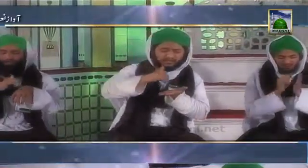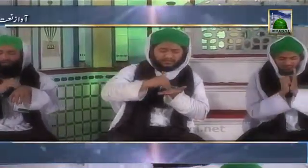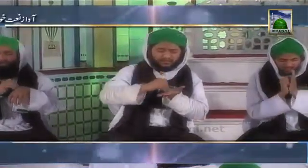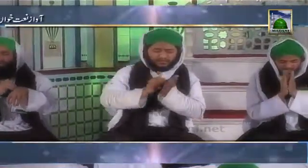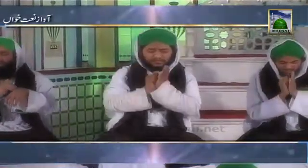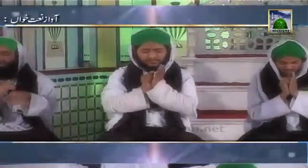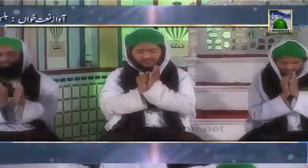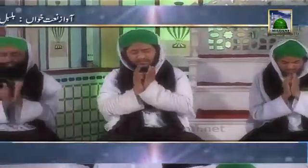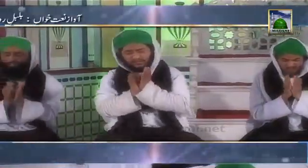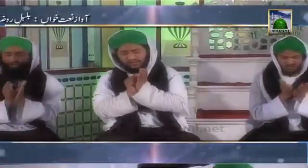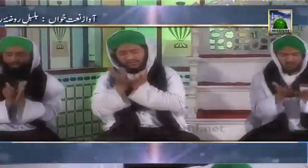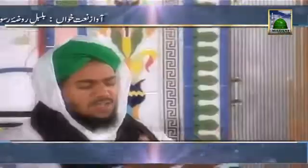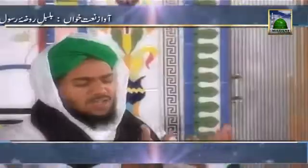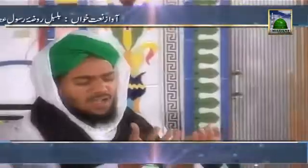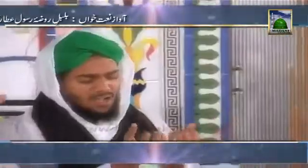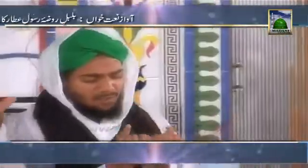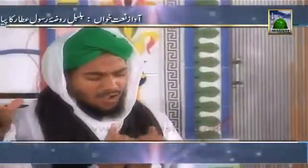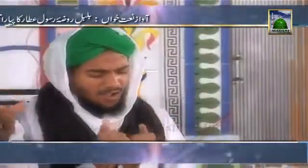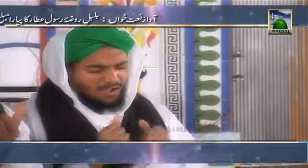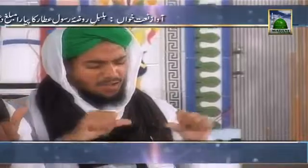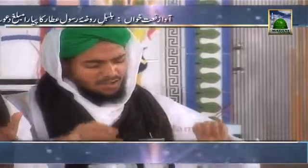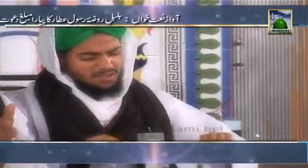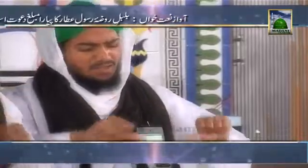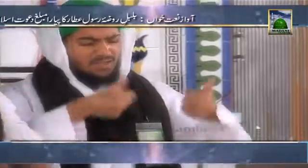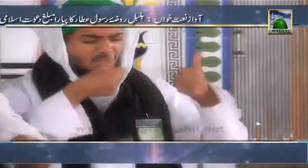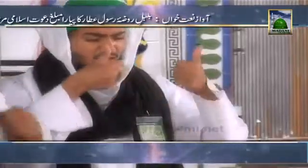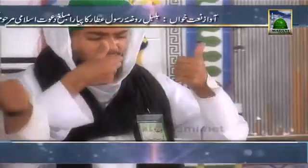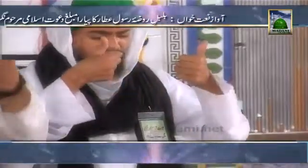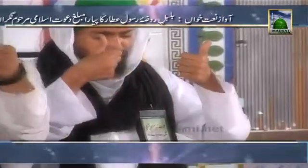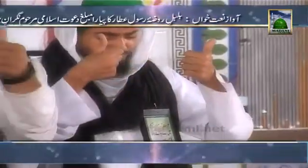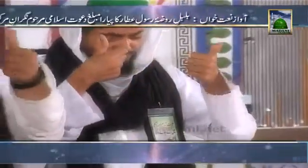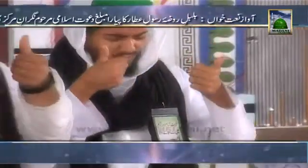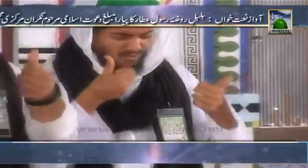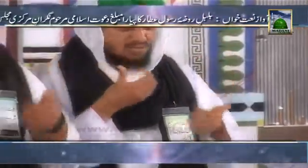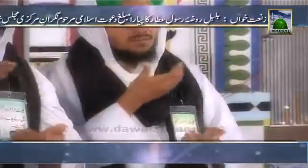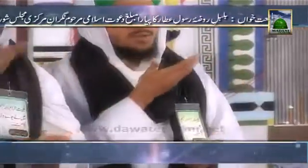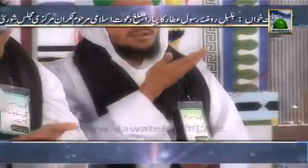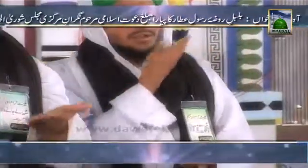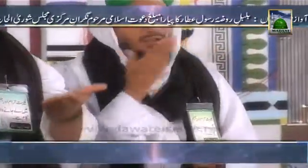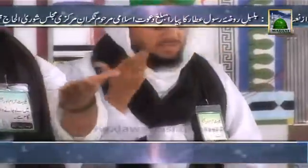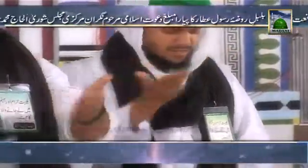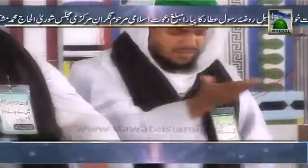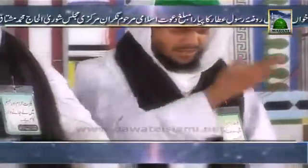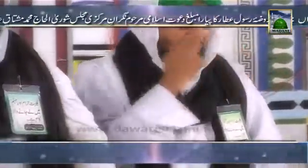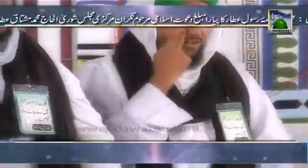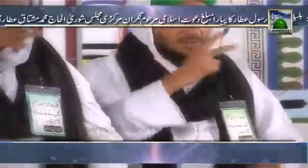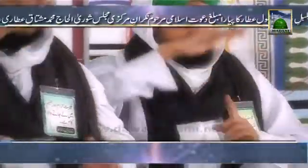کر بخشش کا سامان کیا، اور جس پر نظر